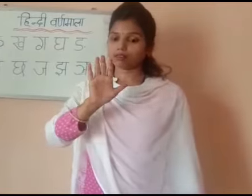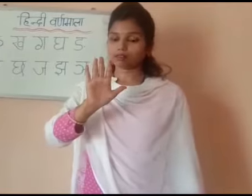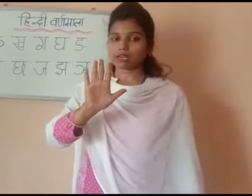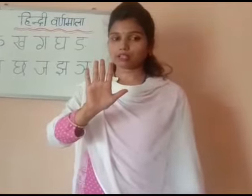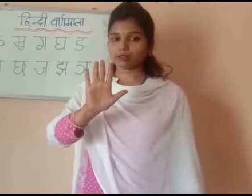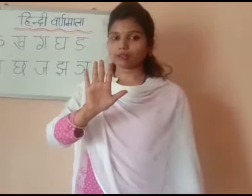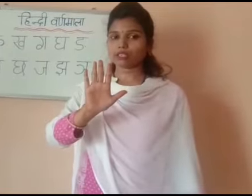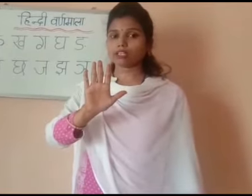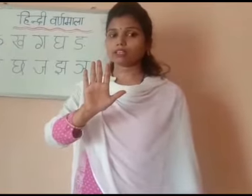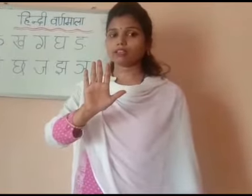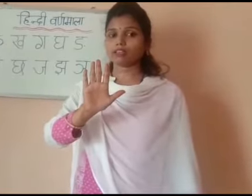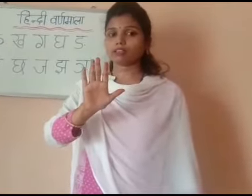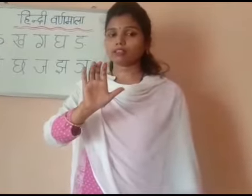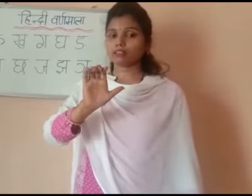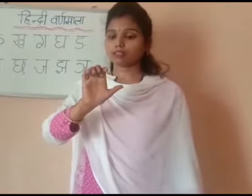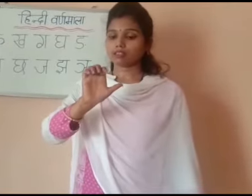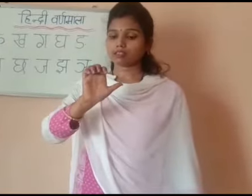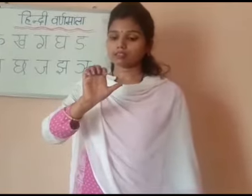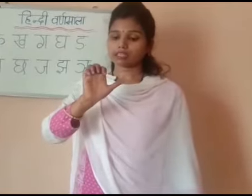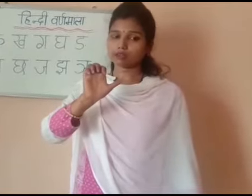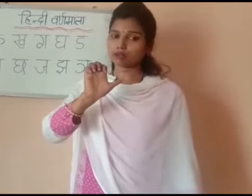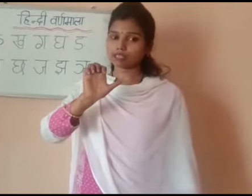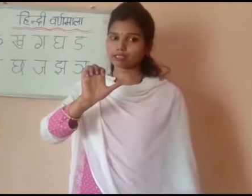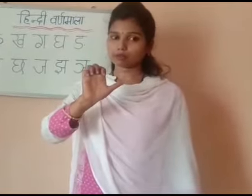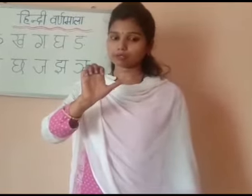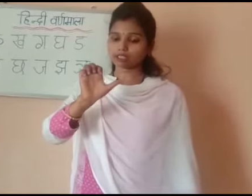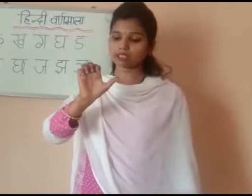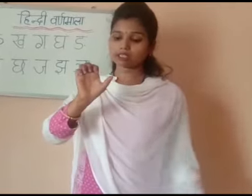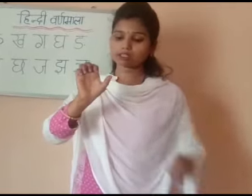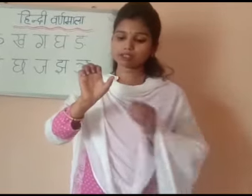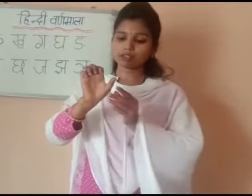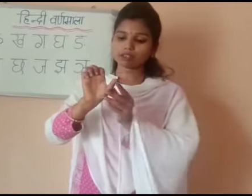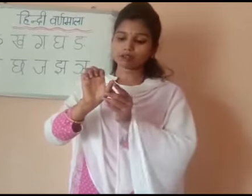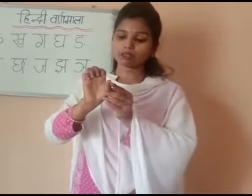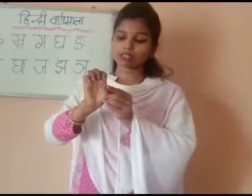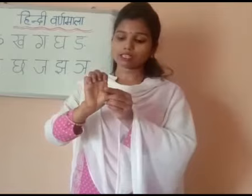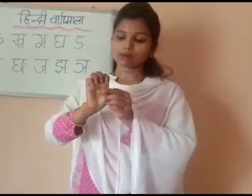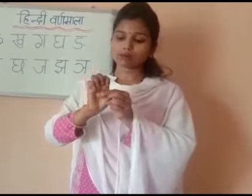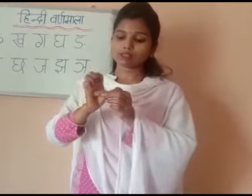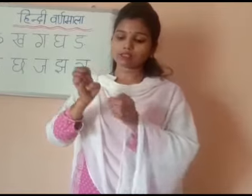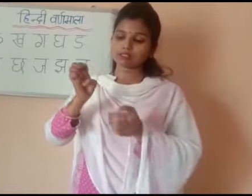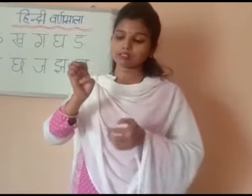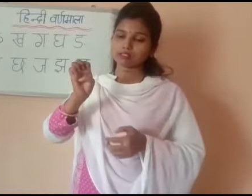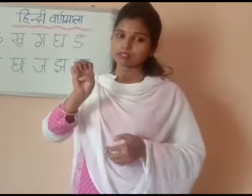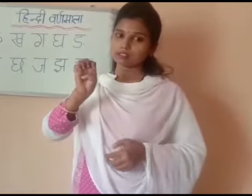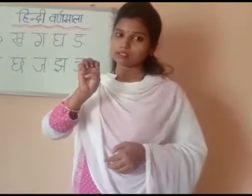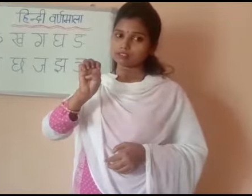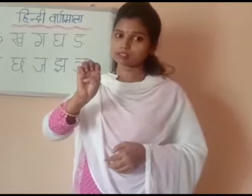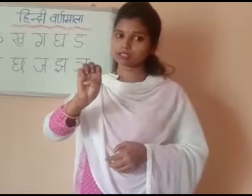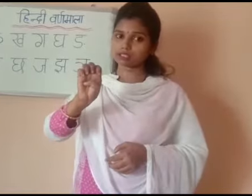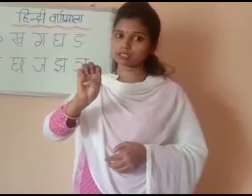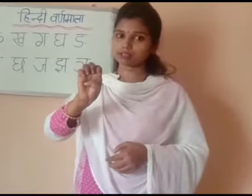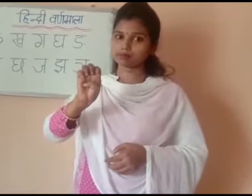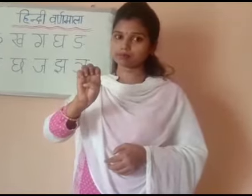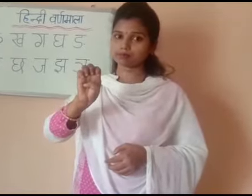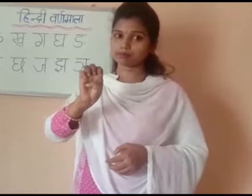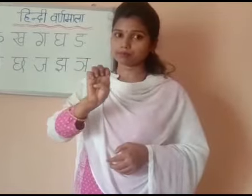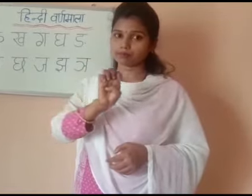हाथ खोल लेंगे, चारों उंगली ऐसे मोड़ेंगे अंगूठा यहाँ पर, झ,